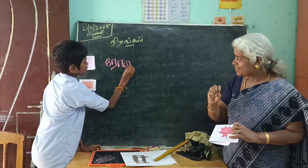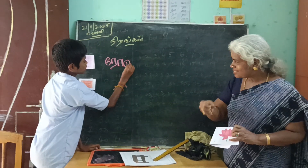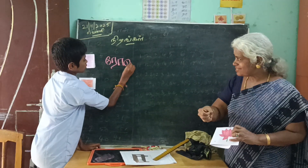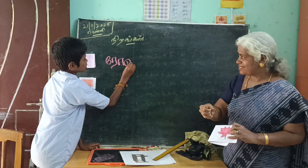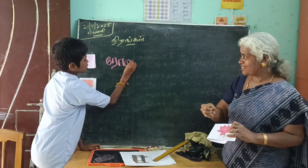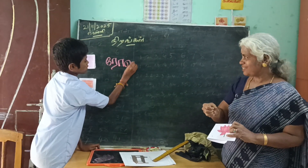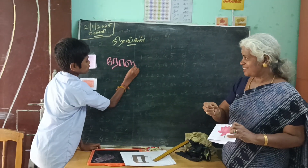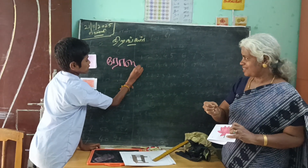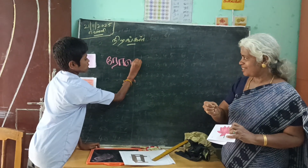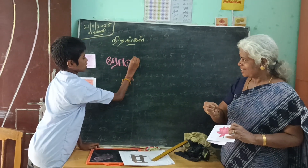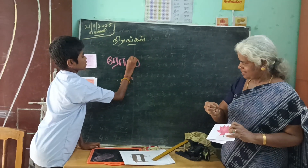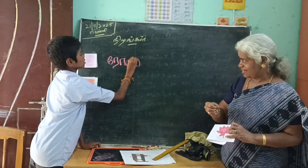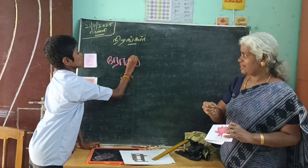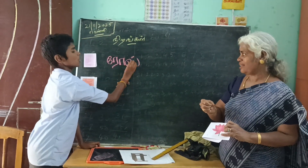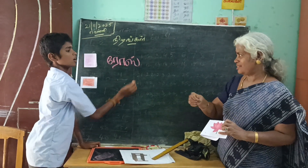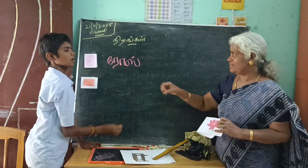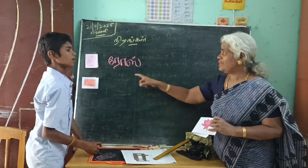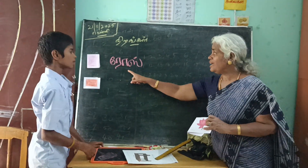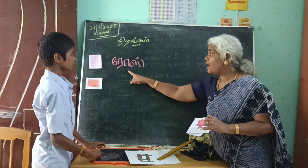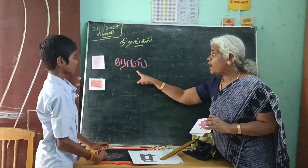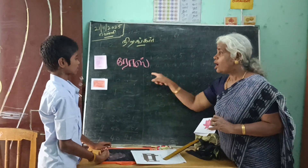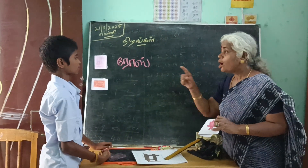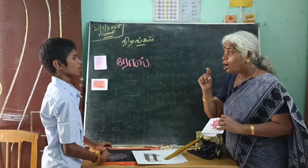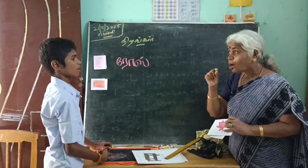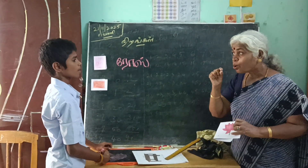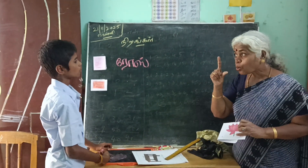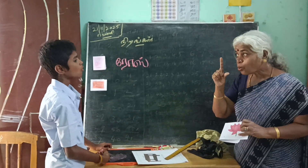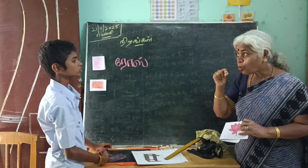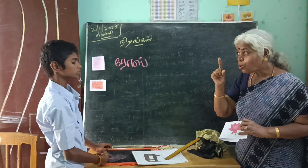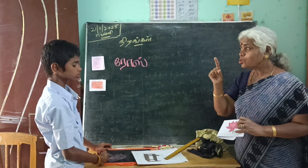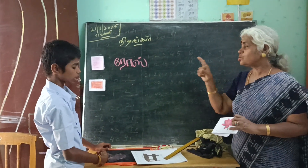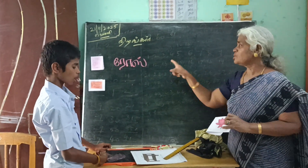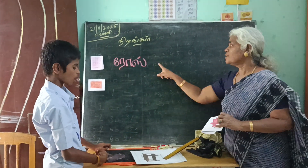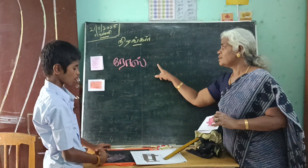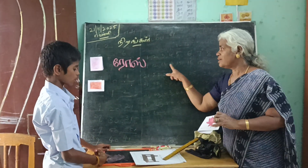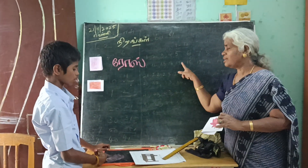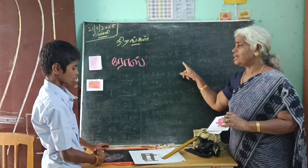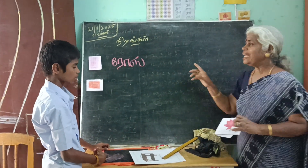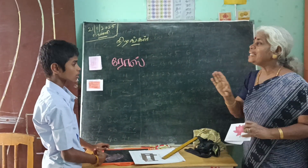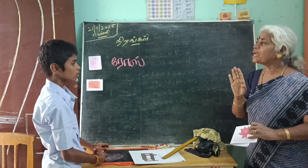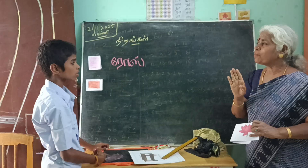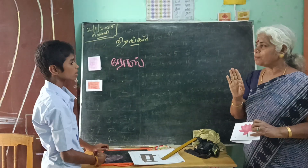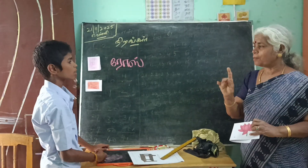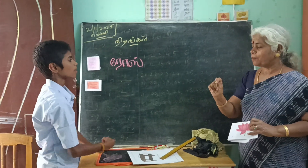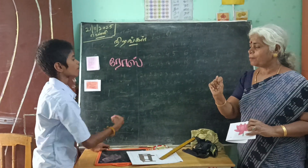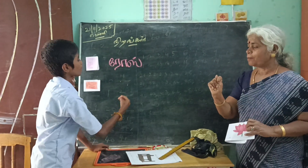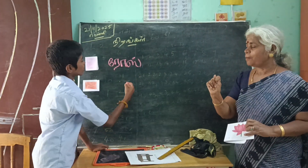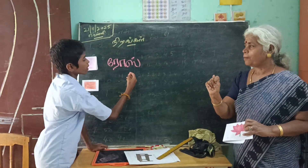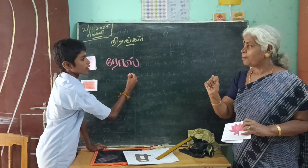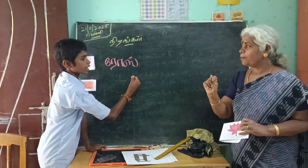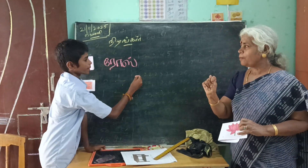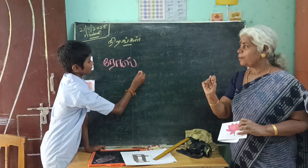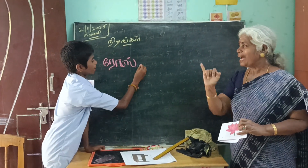இஸ். இது ரோஸ் நிறம்.